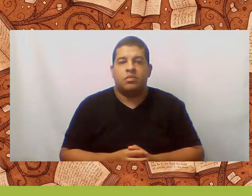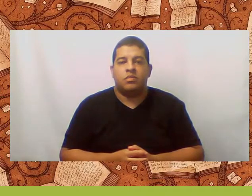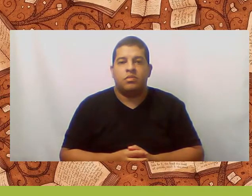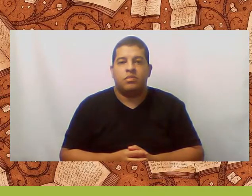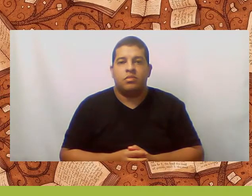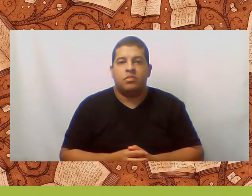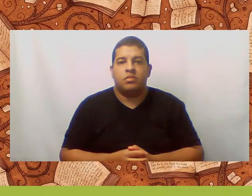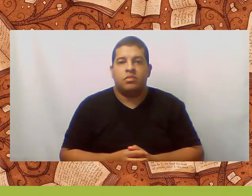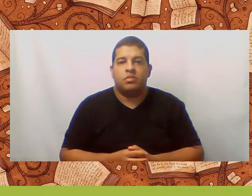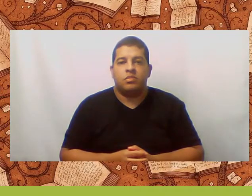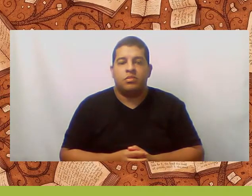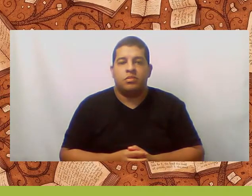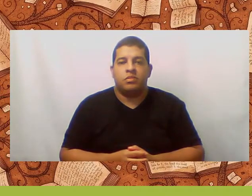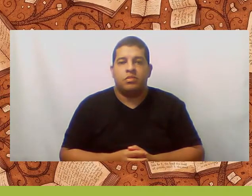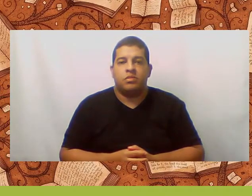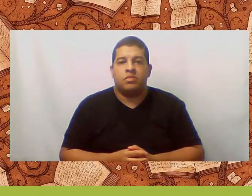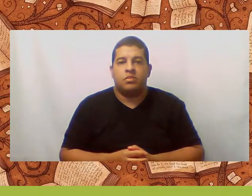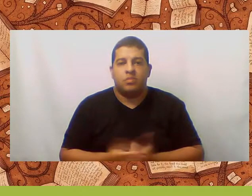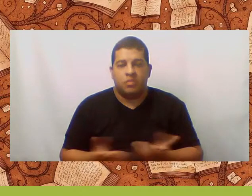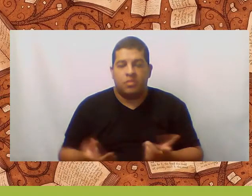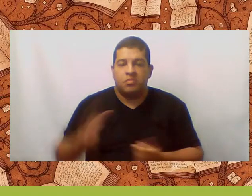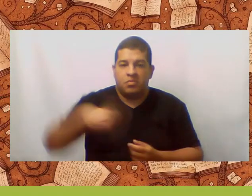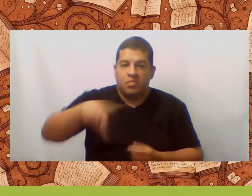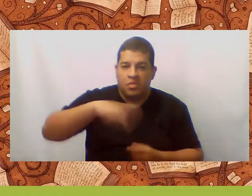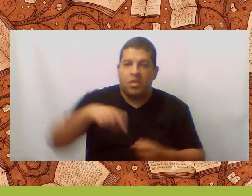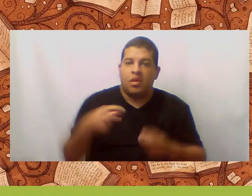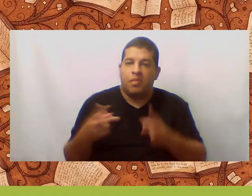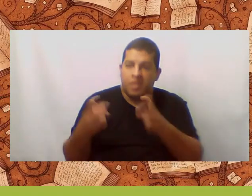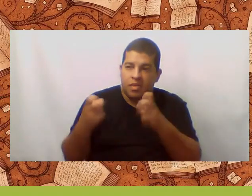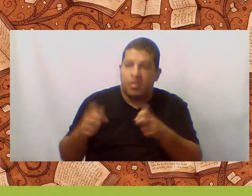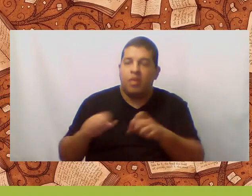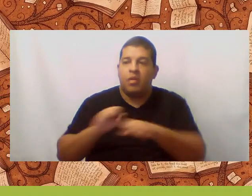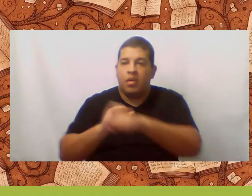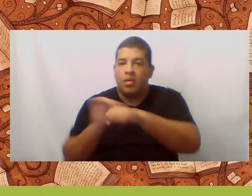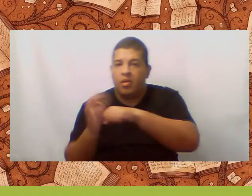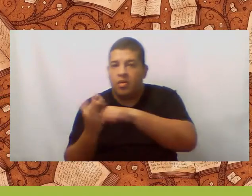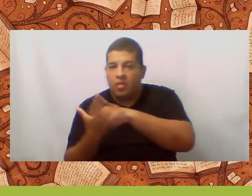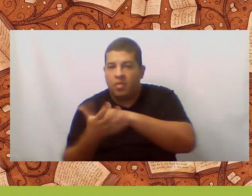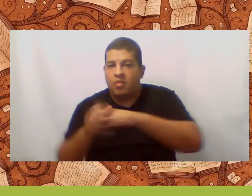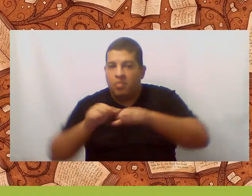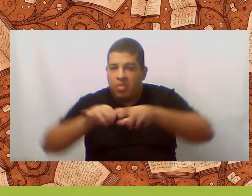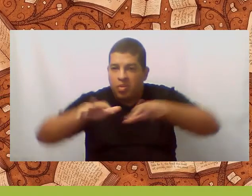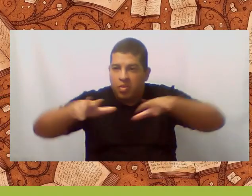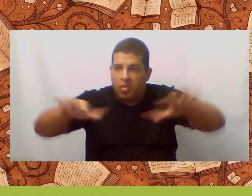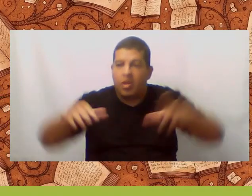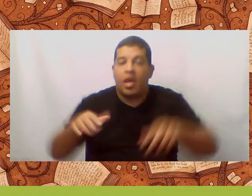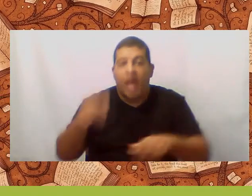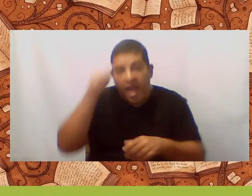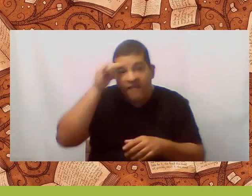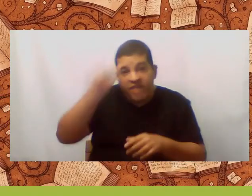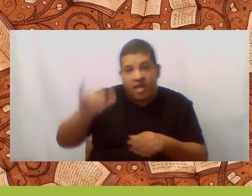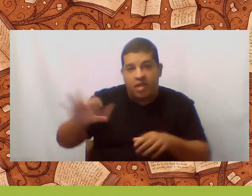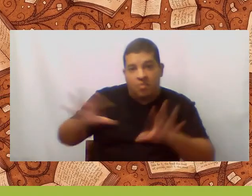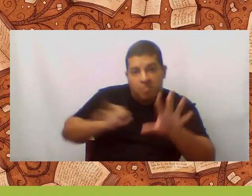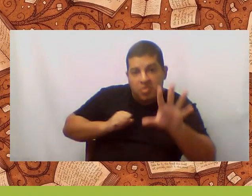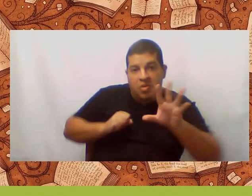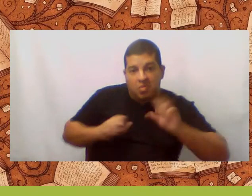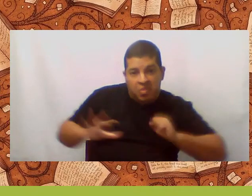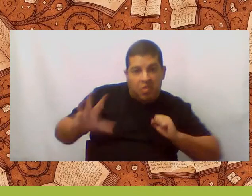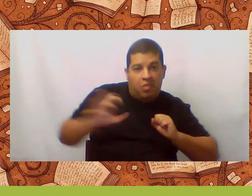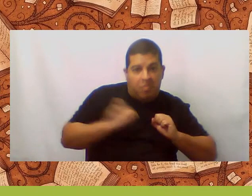de vigilância epidemiológica para evitar os processos de contaminação, né, onde as pessoas